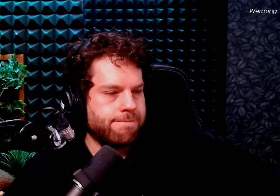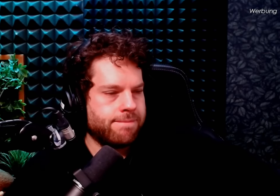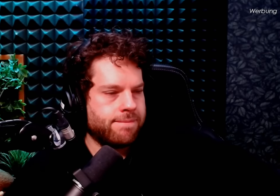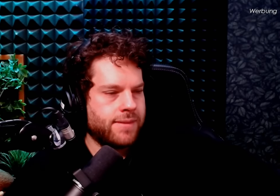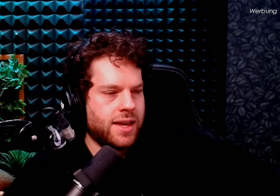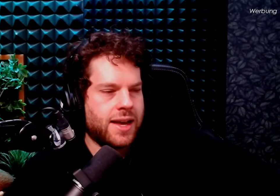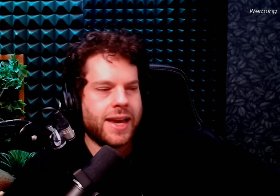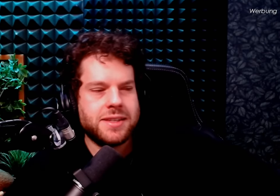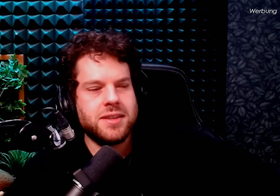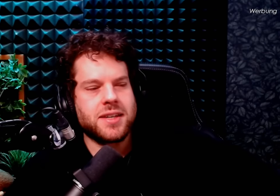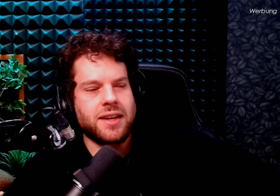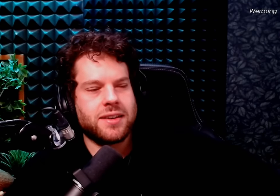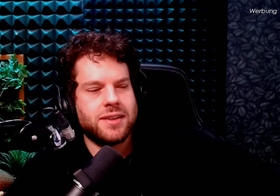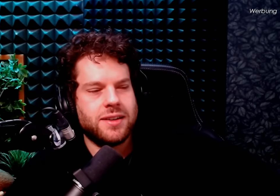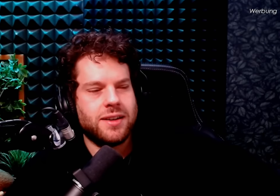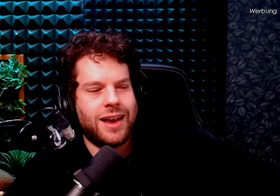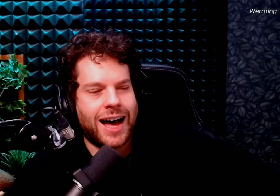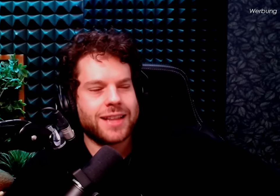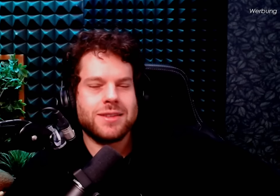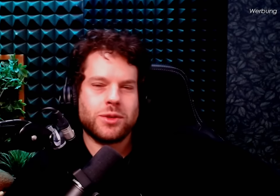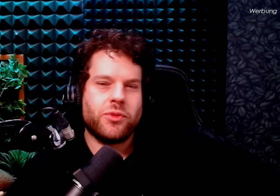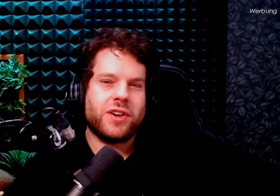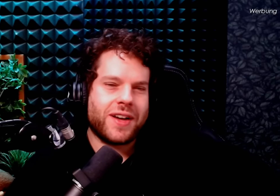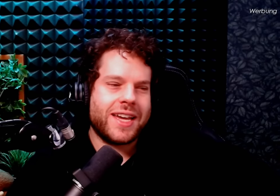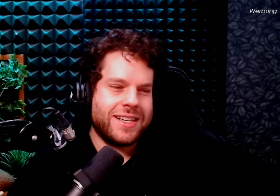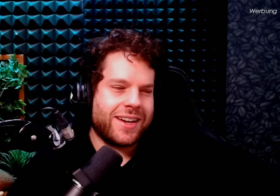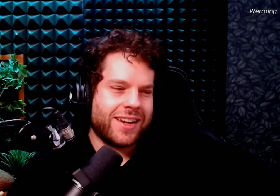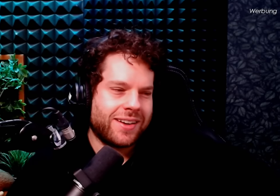Heiße Tränke laden zum Verweilen ein.